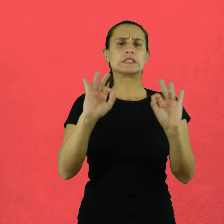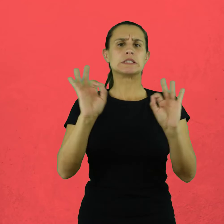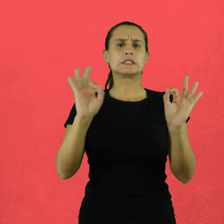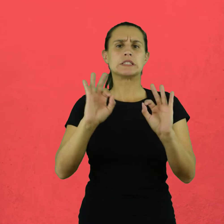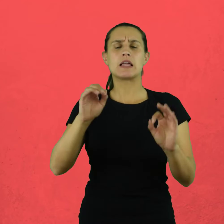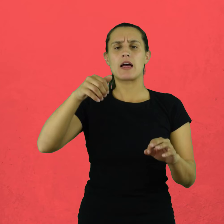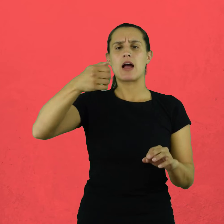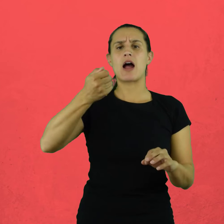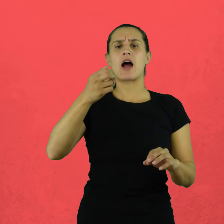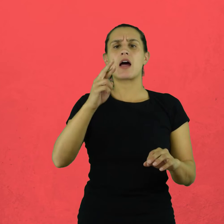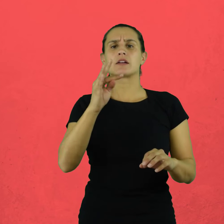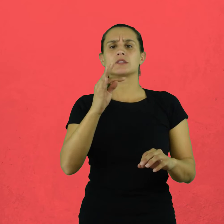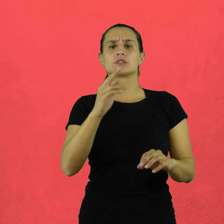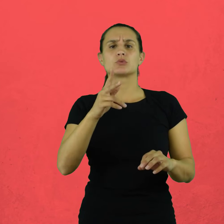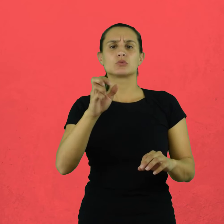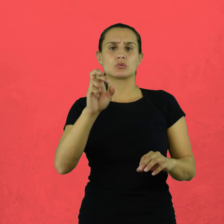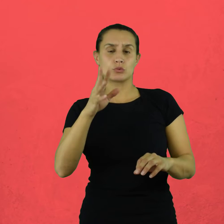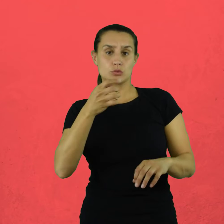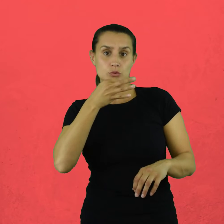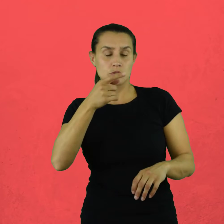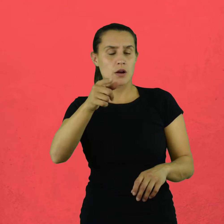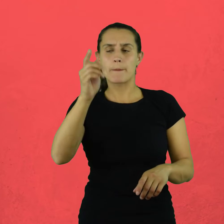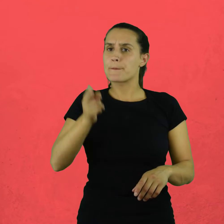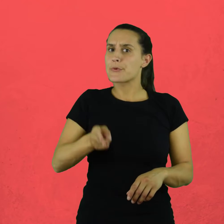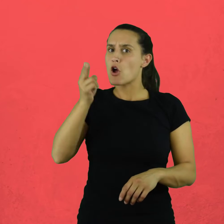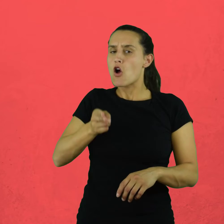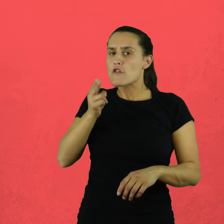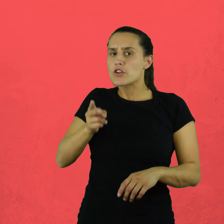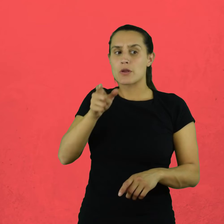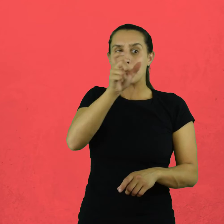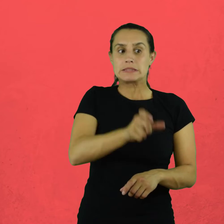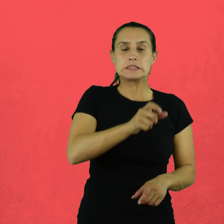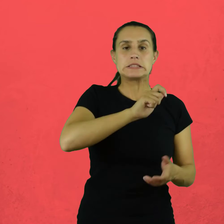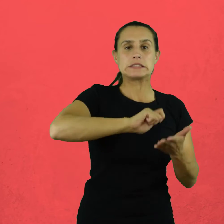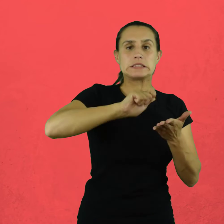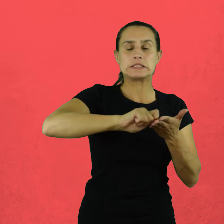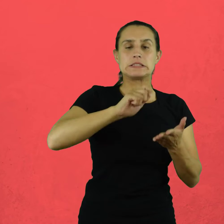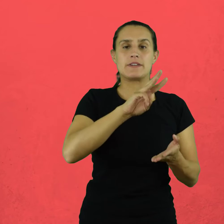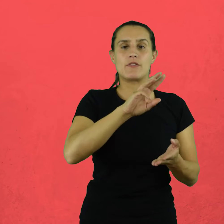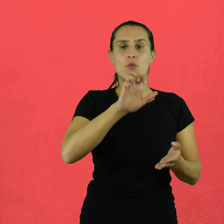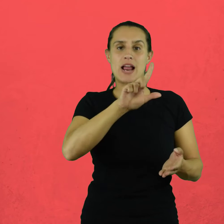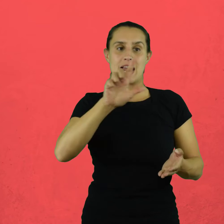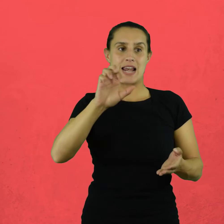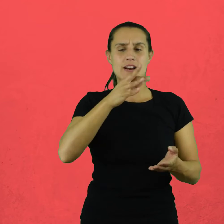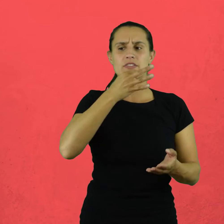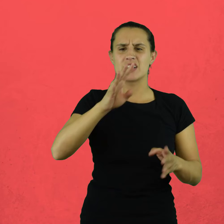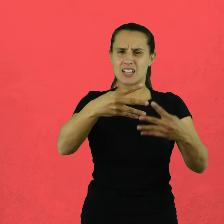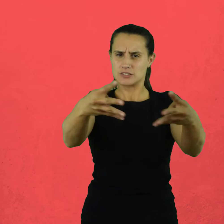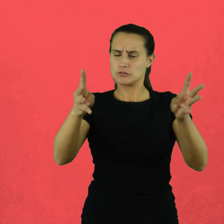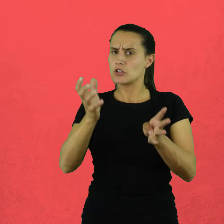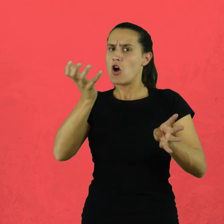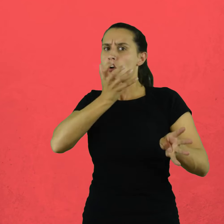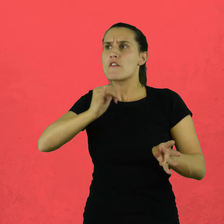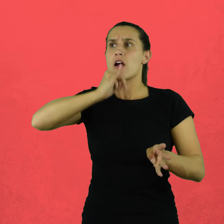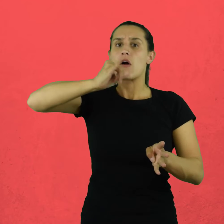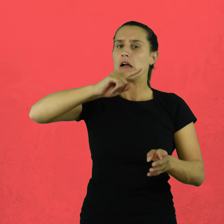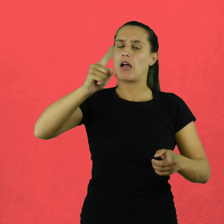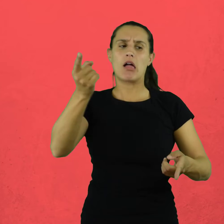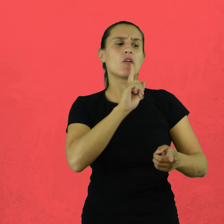en silenciar los crímenes de guerra. MacArthur prohibió que se publicaran los informes en que George Weller describía las inhumanas condiciones de vida en los